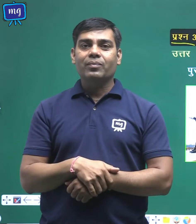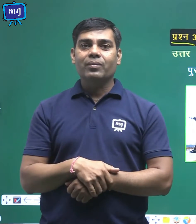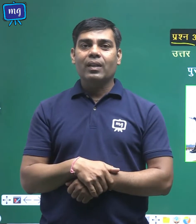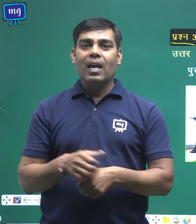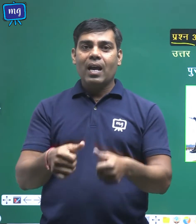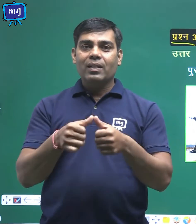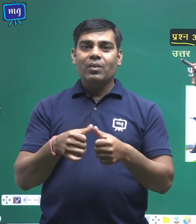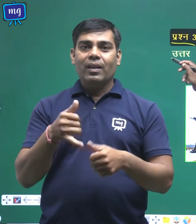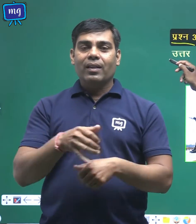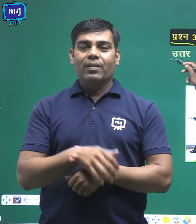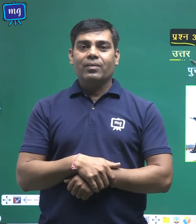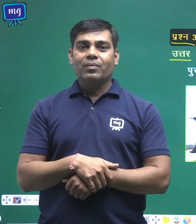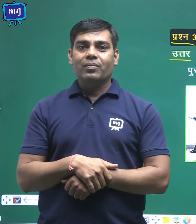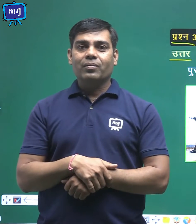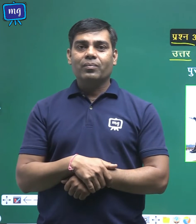उत्तर है